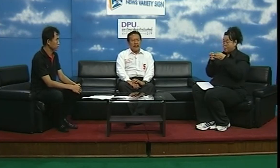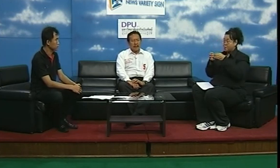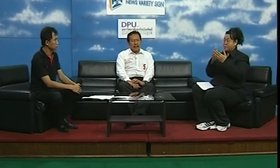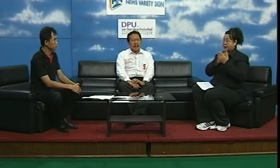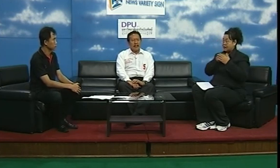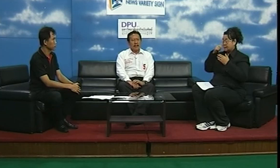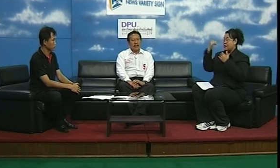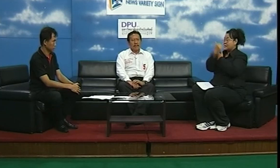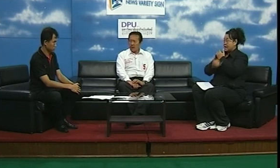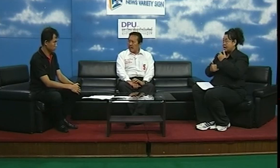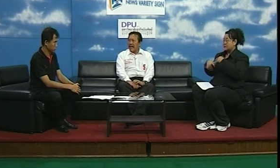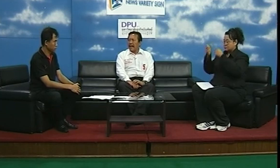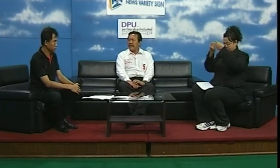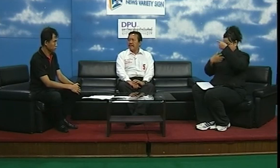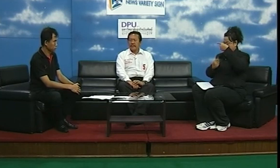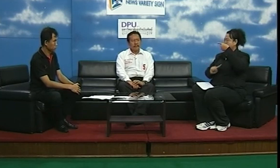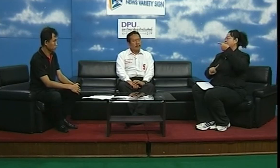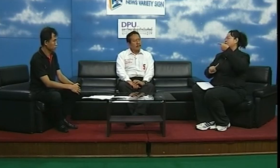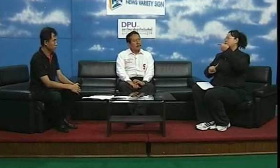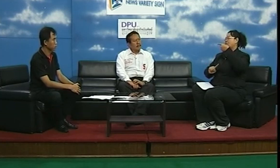รอมดบที่ 11 เป็คนพิการ